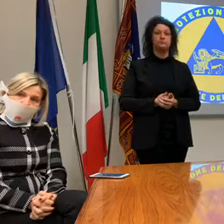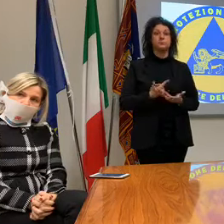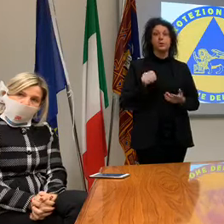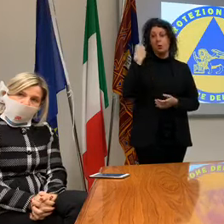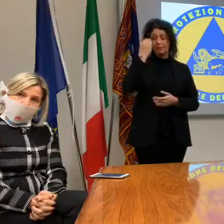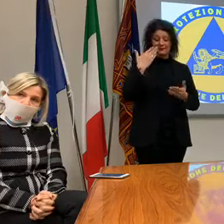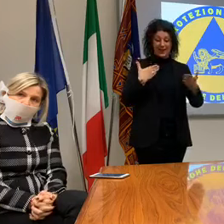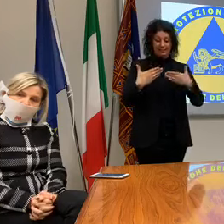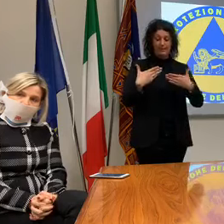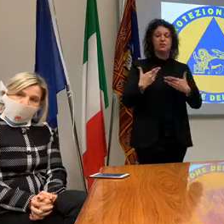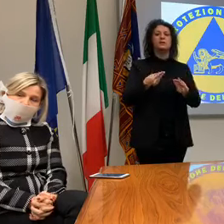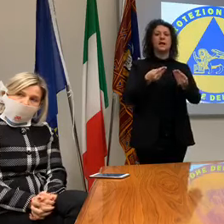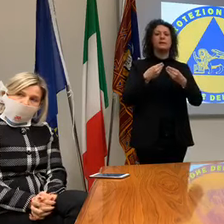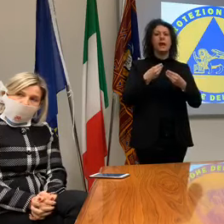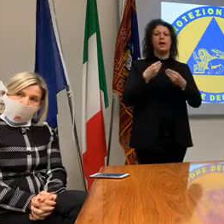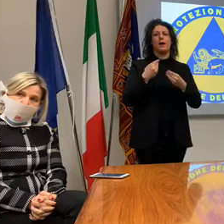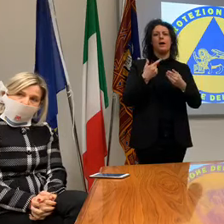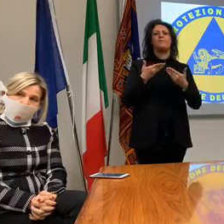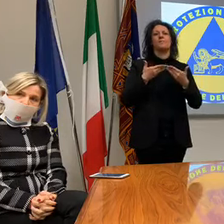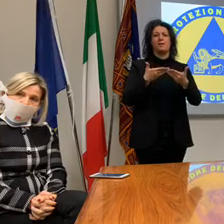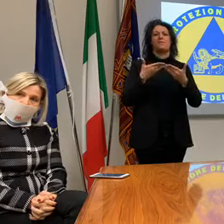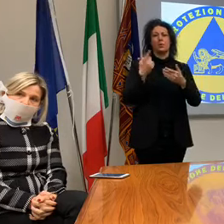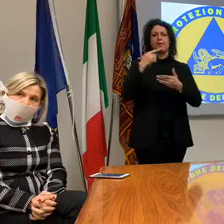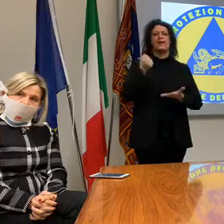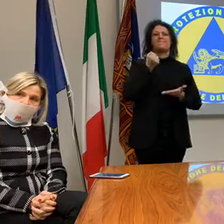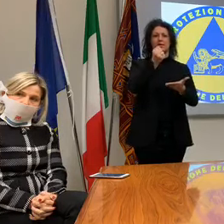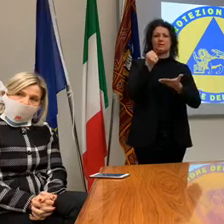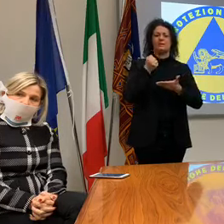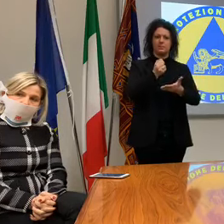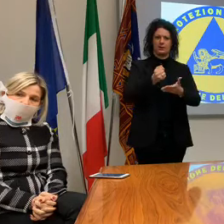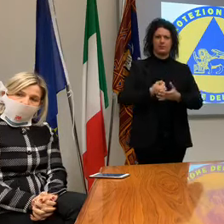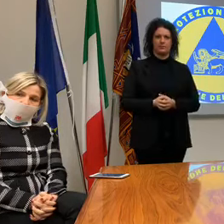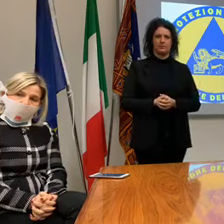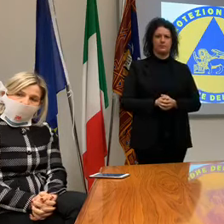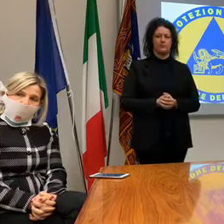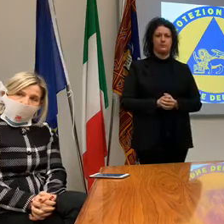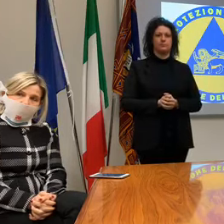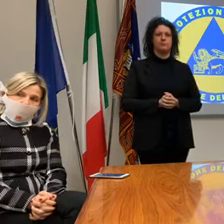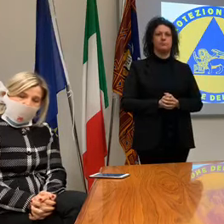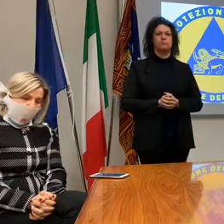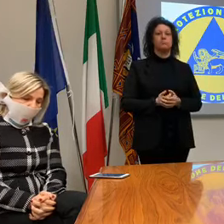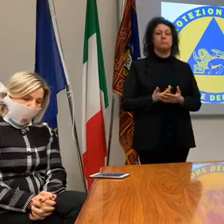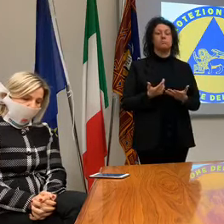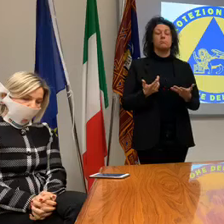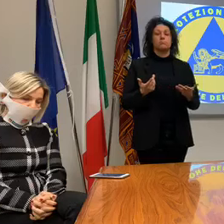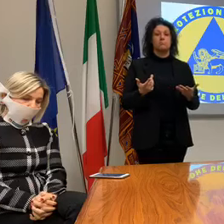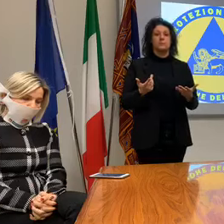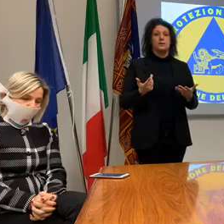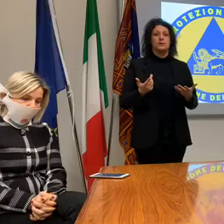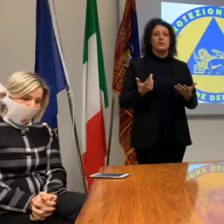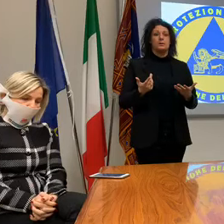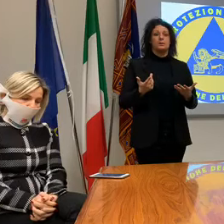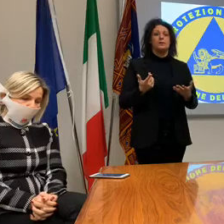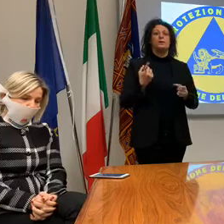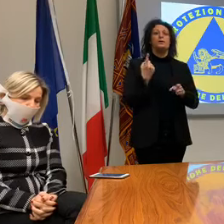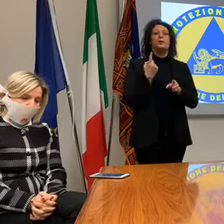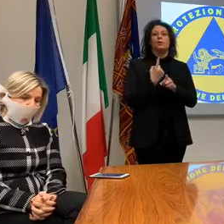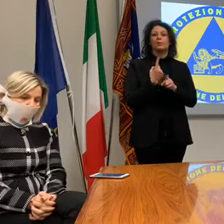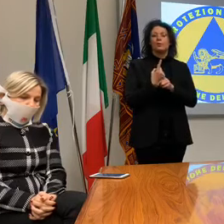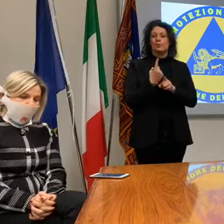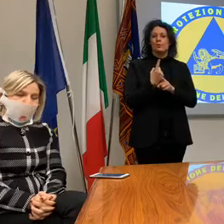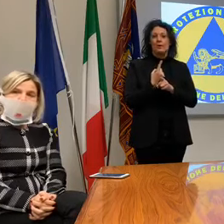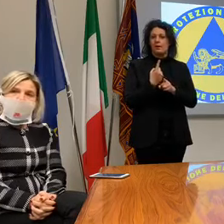acceleri anche la sburocratizzazione, perché questo è un paese dell'ufficio complicazioni e affari semplici. Dovremmo uscirne capendo che non possiamo più